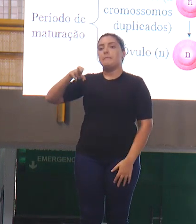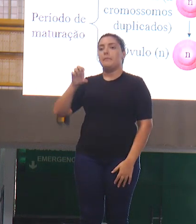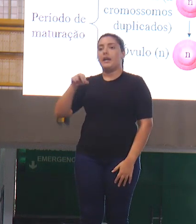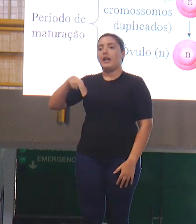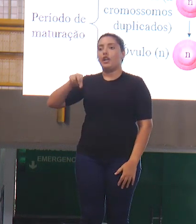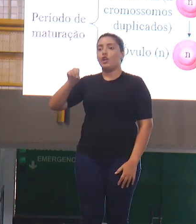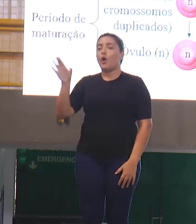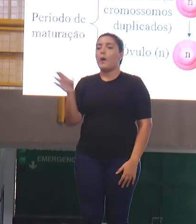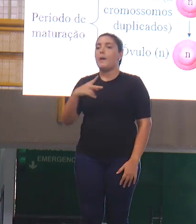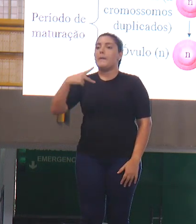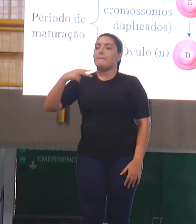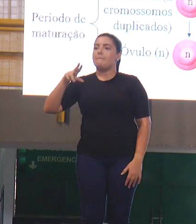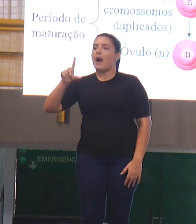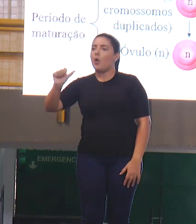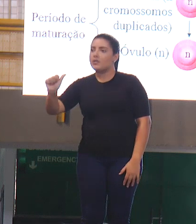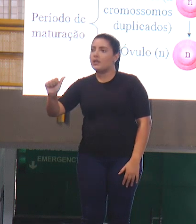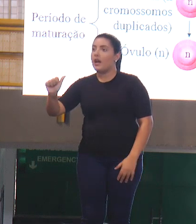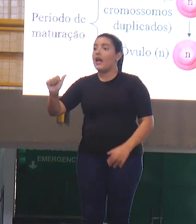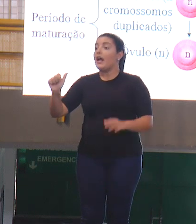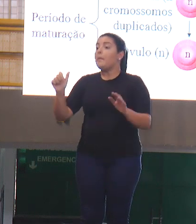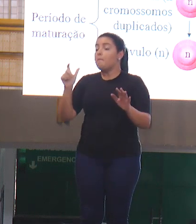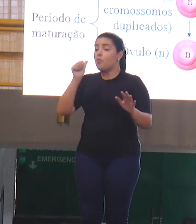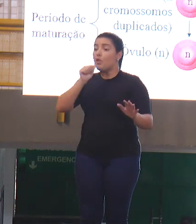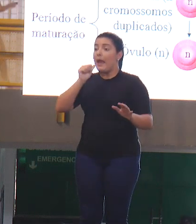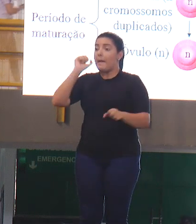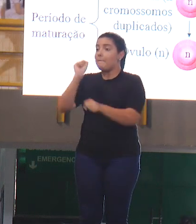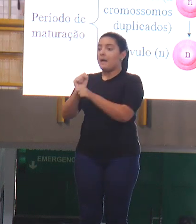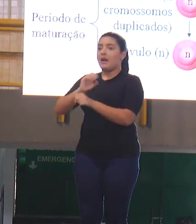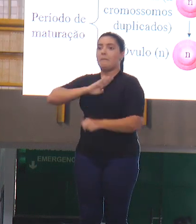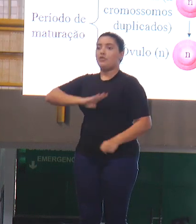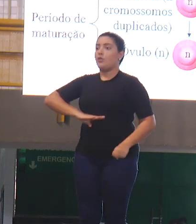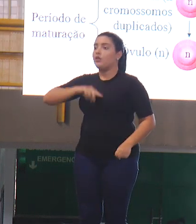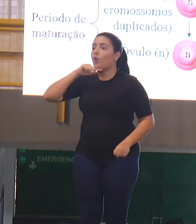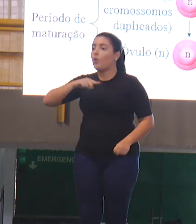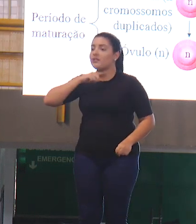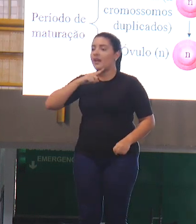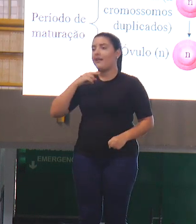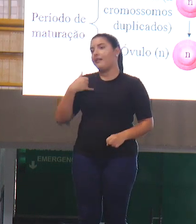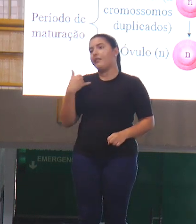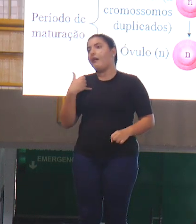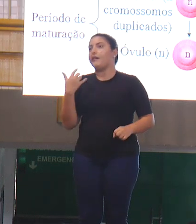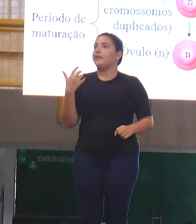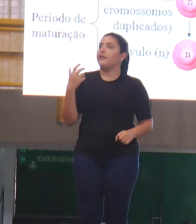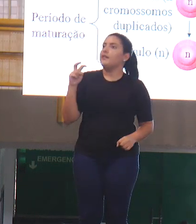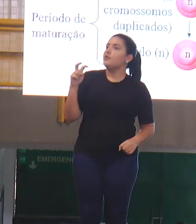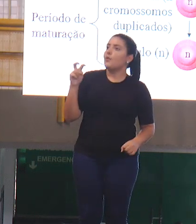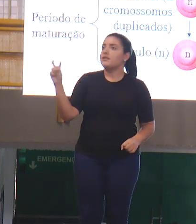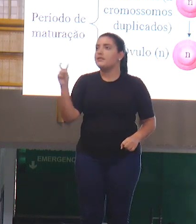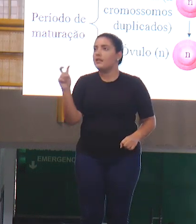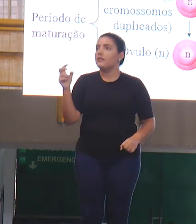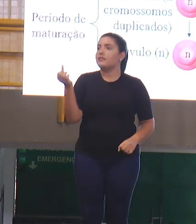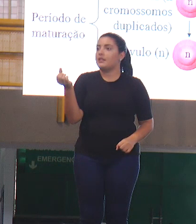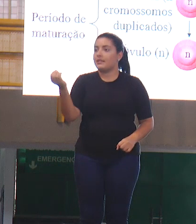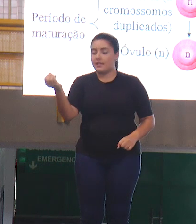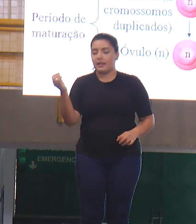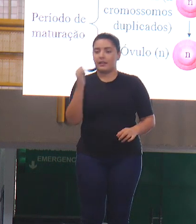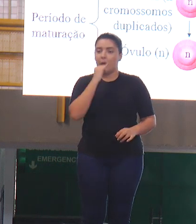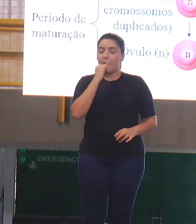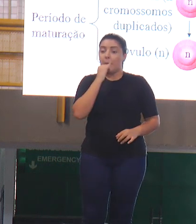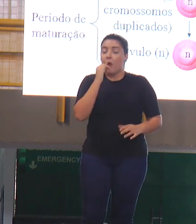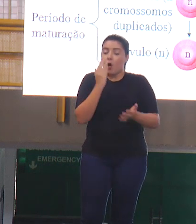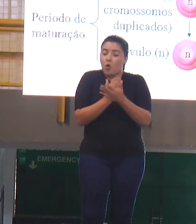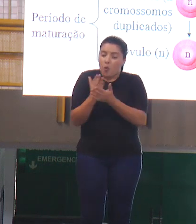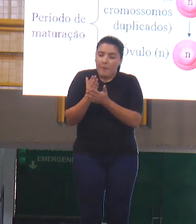assim, Marcelo? Explica melhor isso aí, que eu não entendi. Desse jeito, a fase de multiplicação das